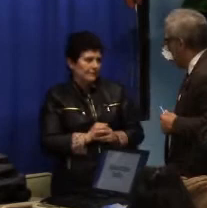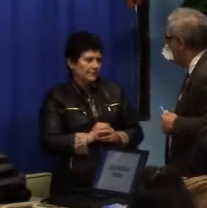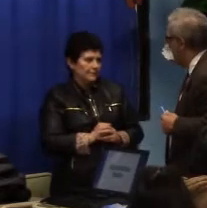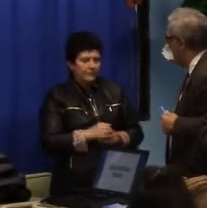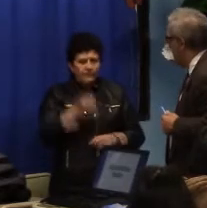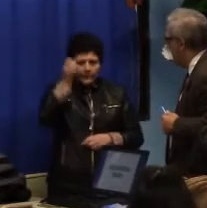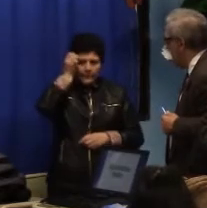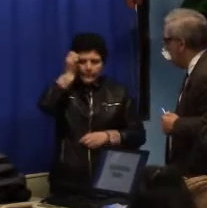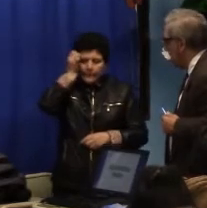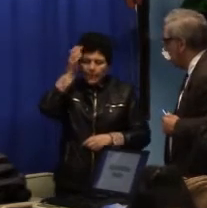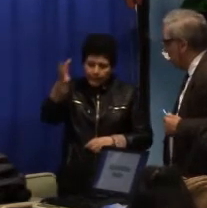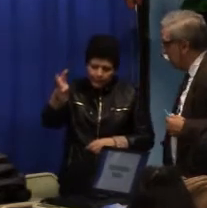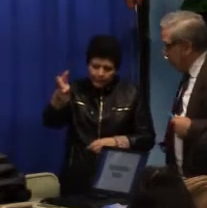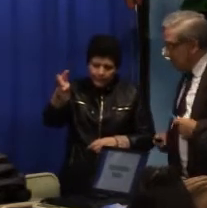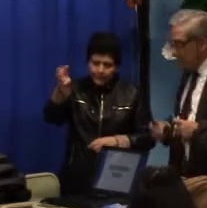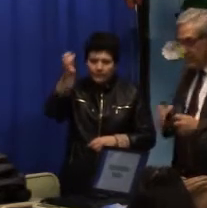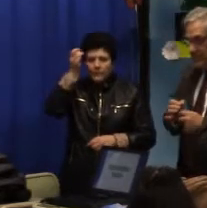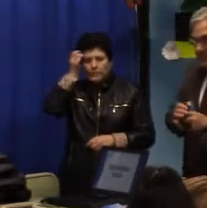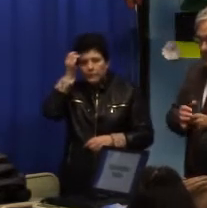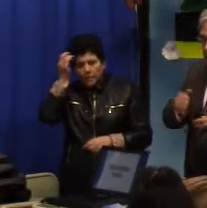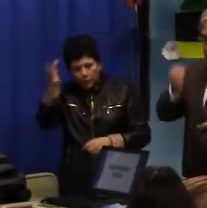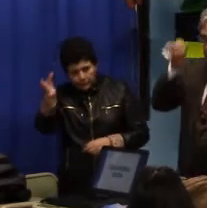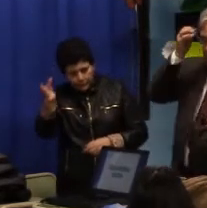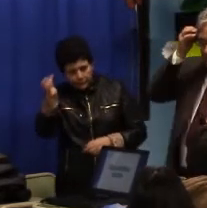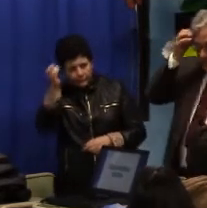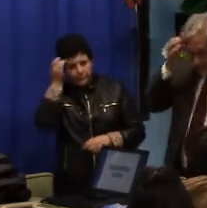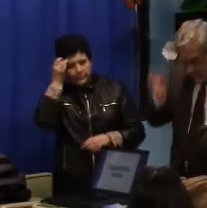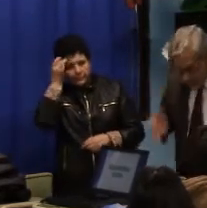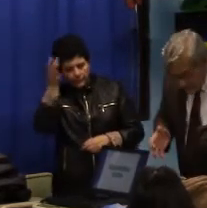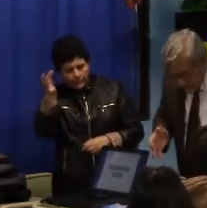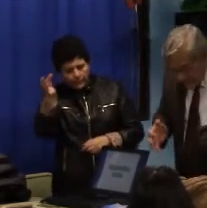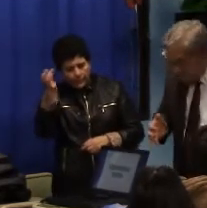Hipoacústico. Ah, sí, acústico. Claro, no es acústica.